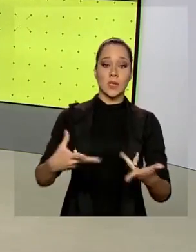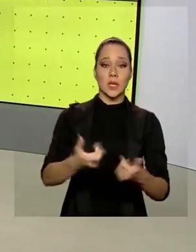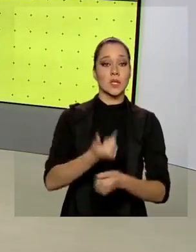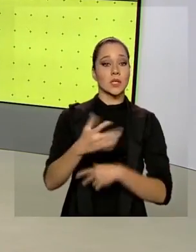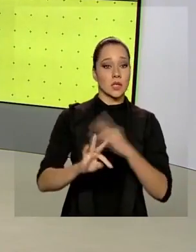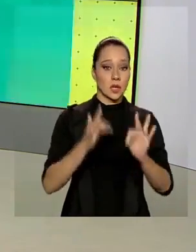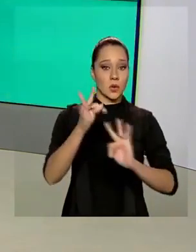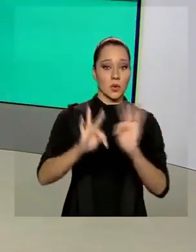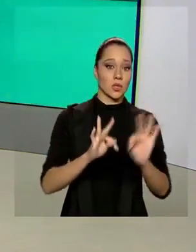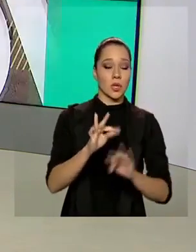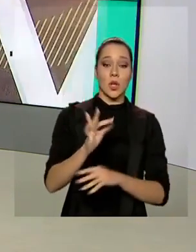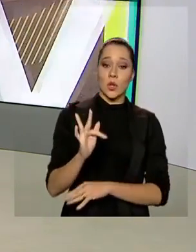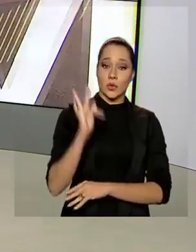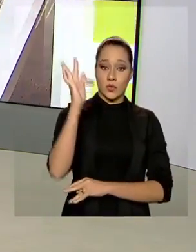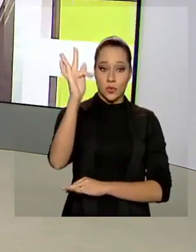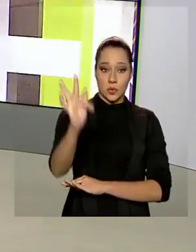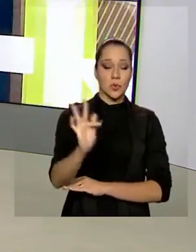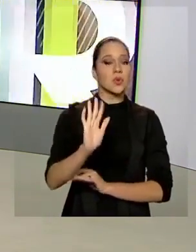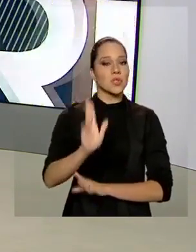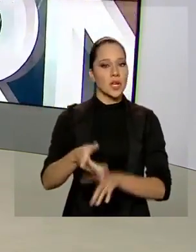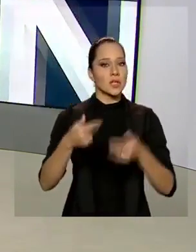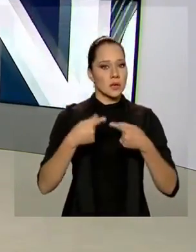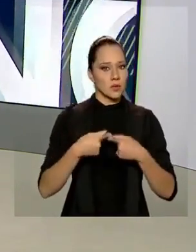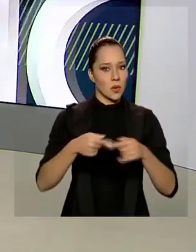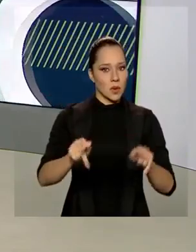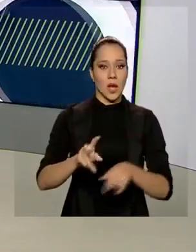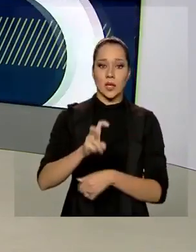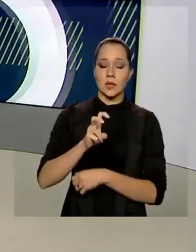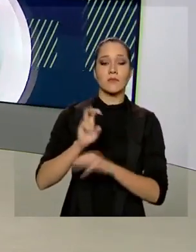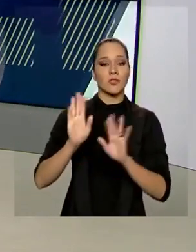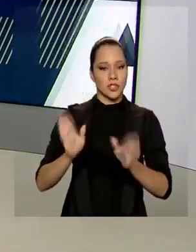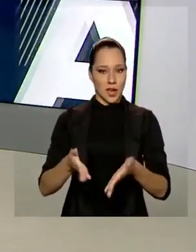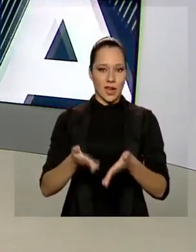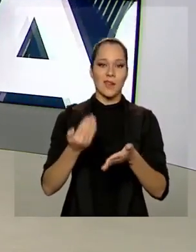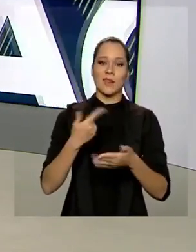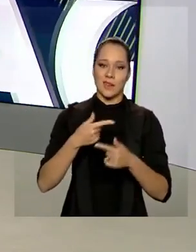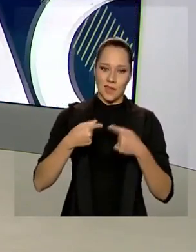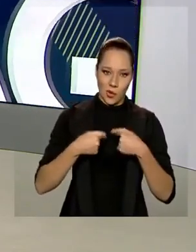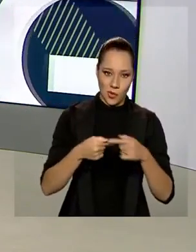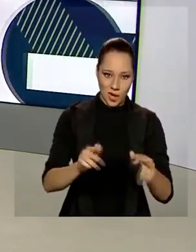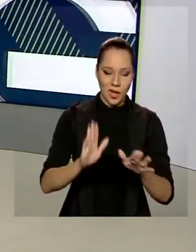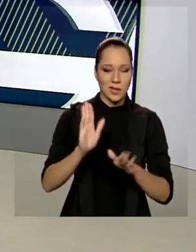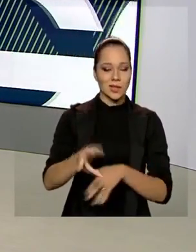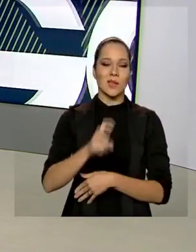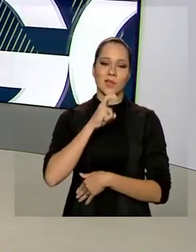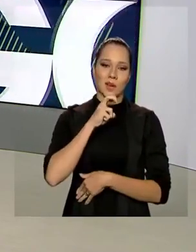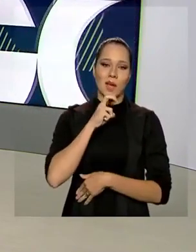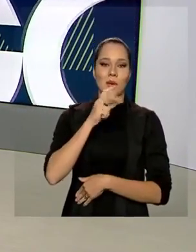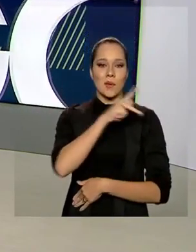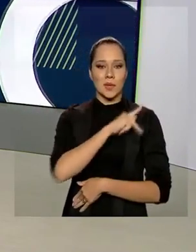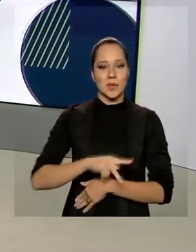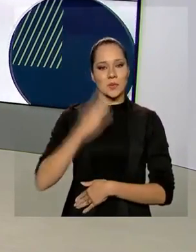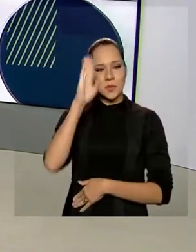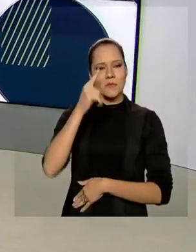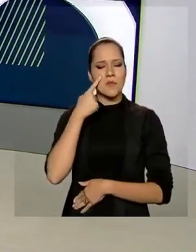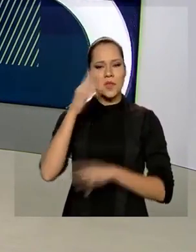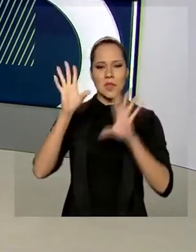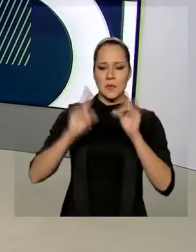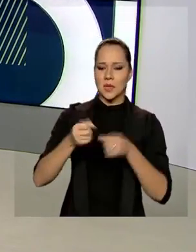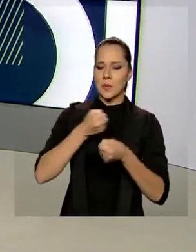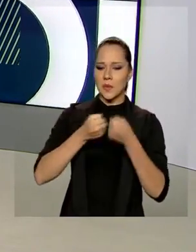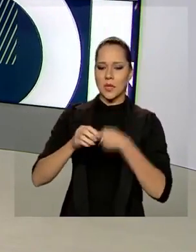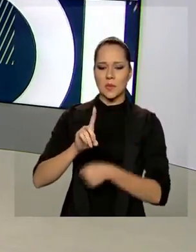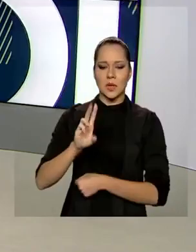dessas tecnologias do futuro está sendo inaugurado em Sorocaba. Foi, na verdade, agora há pouco, pelo presidente Jair Bolsonaro. Vamos ver os detalhes